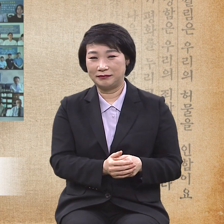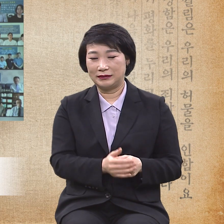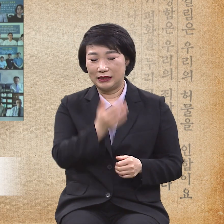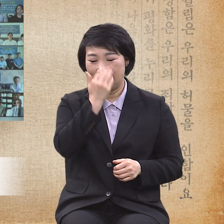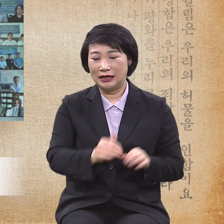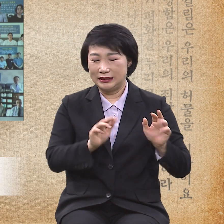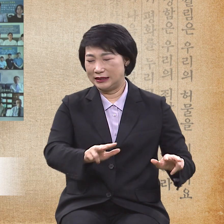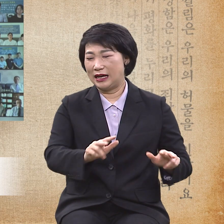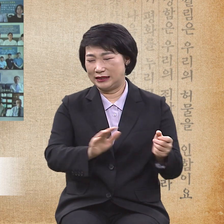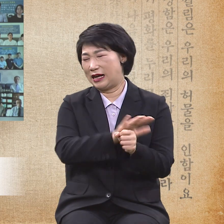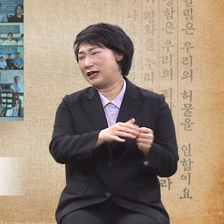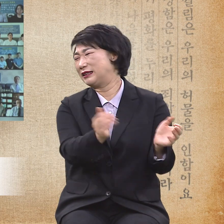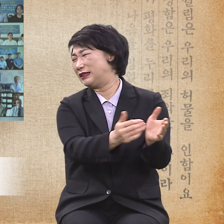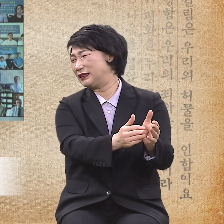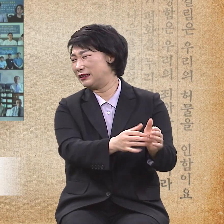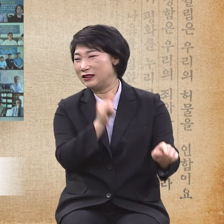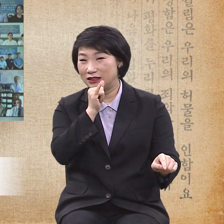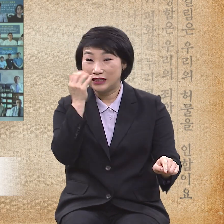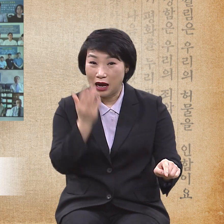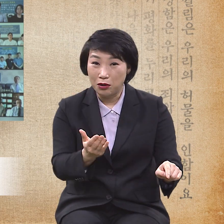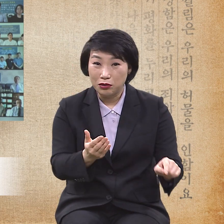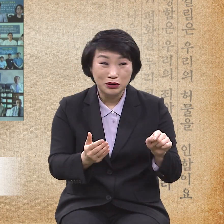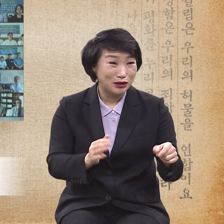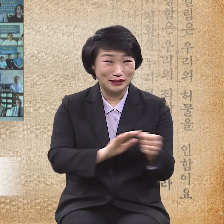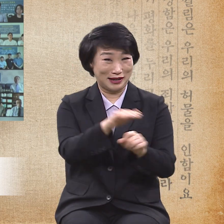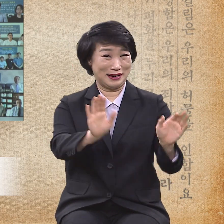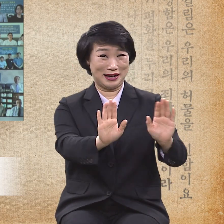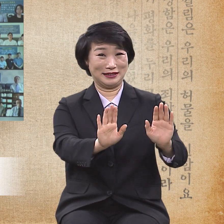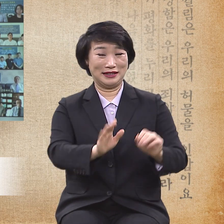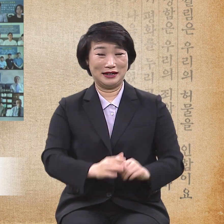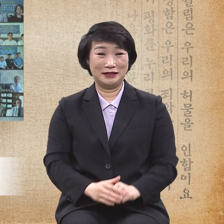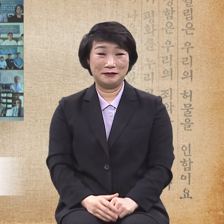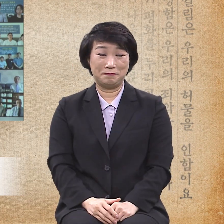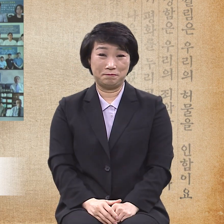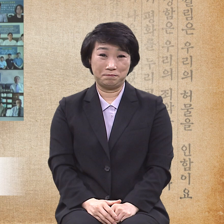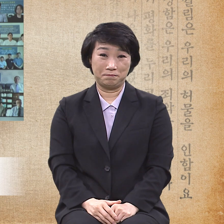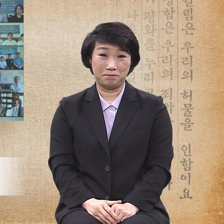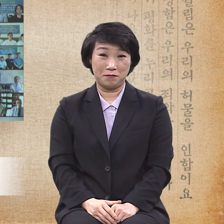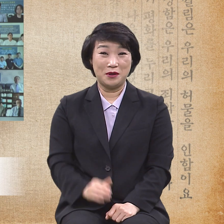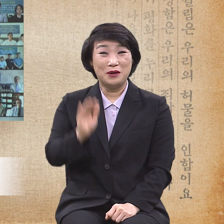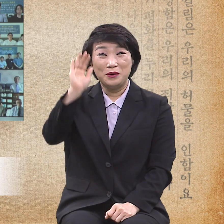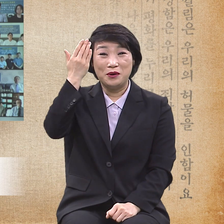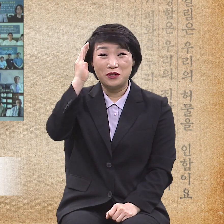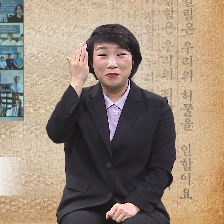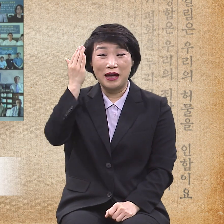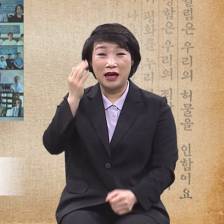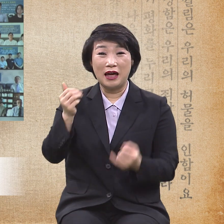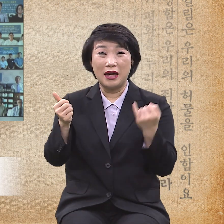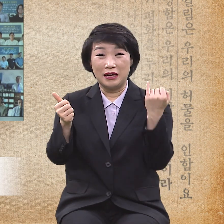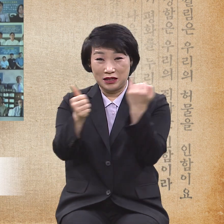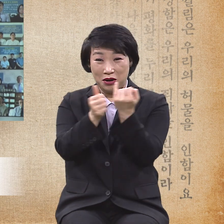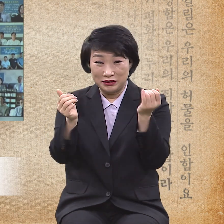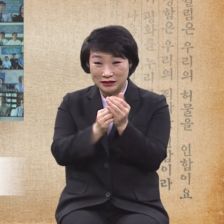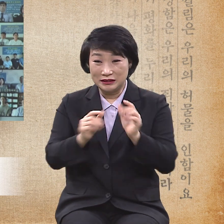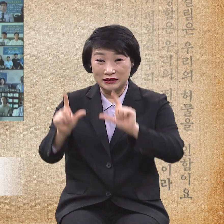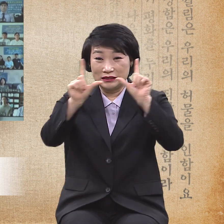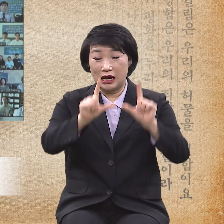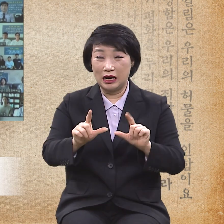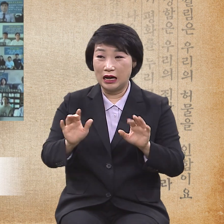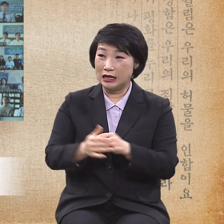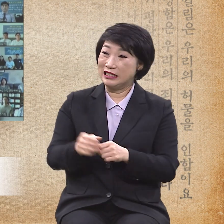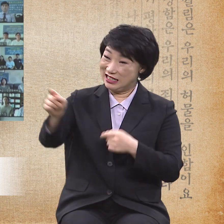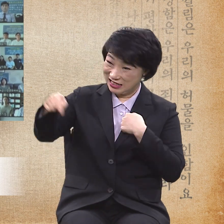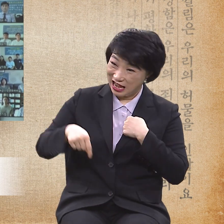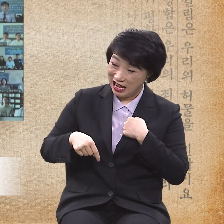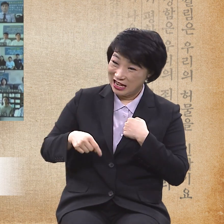이제 사랑 그만둬. 그건 사랑이 아니야. 응? 요새 부부간에 살다가도 야,